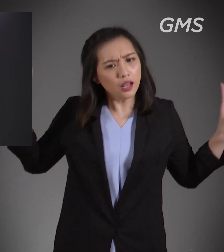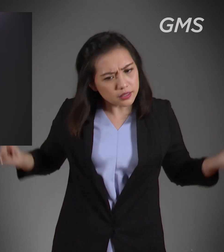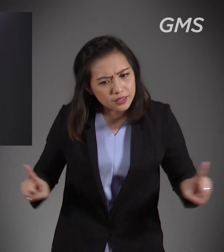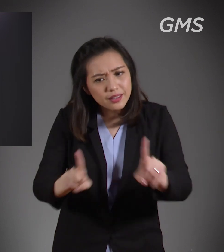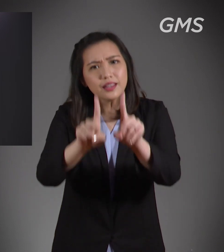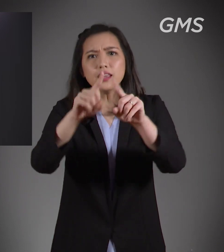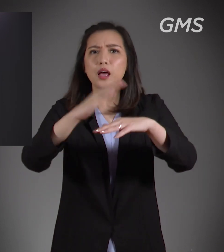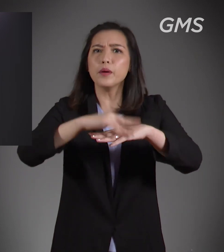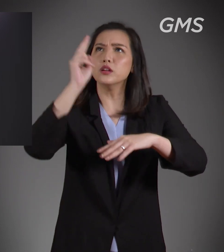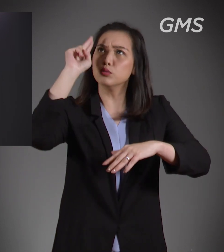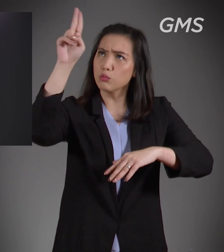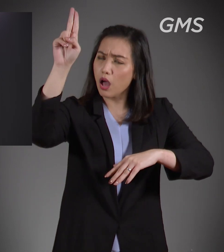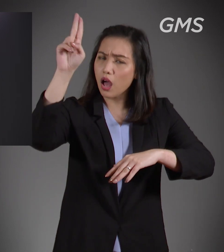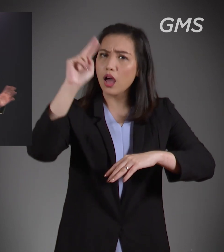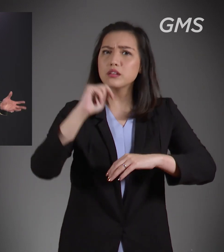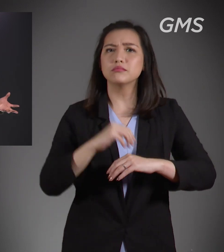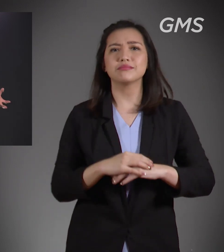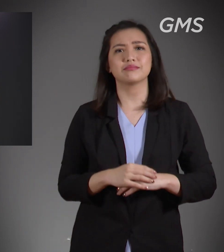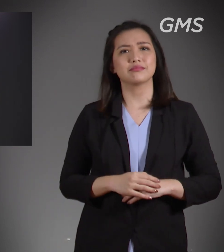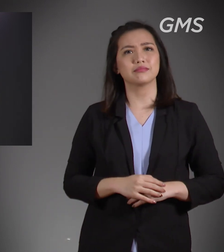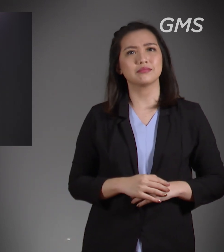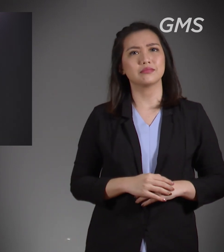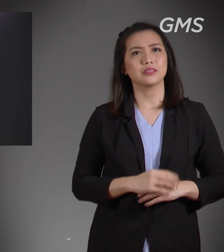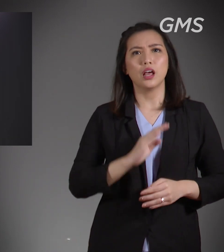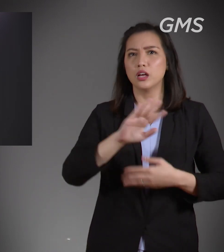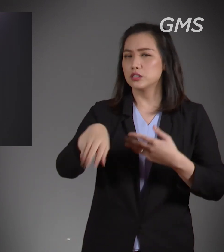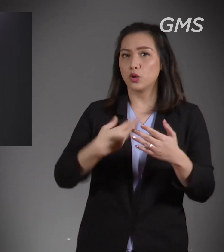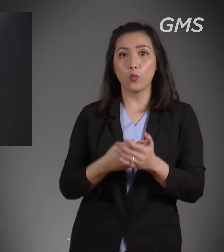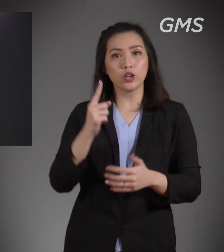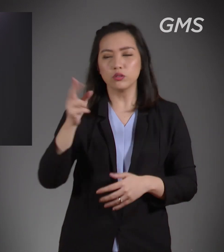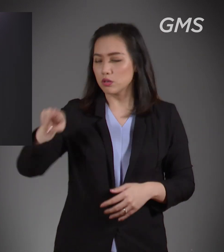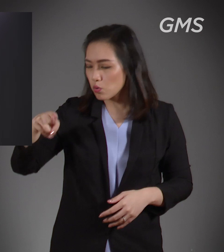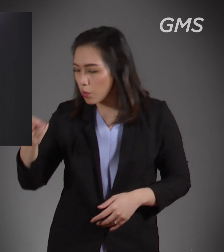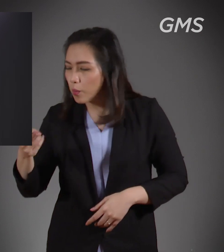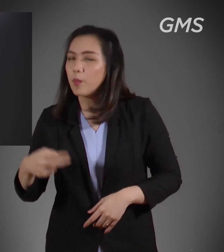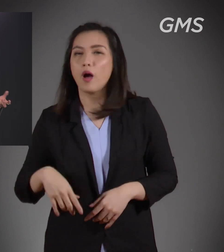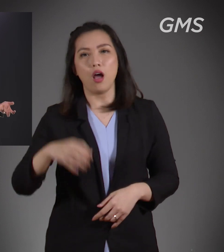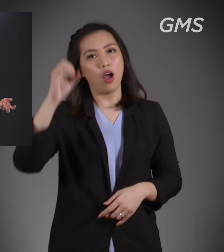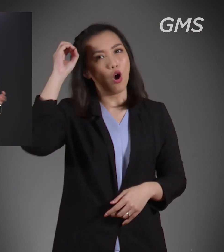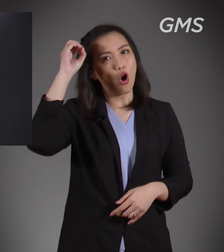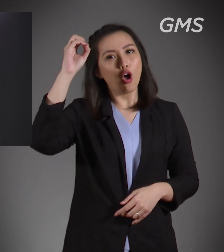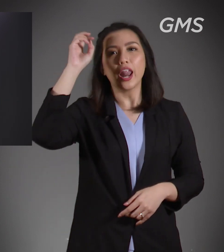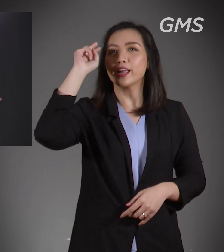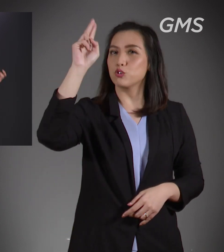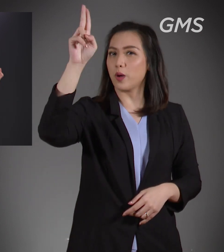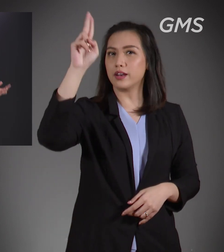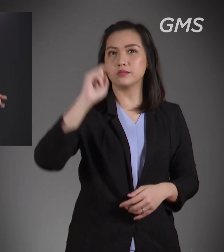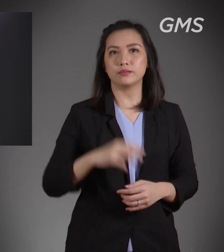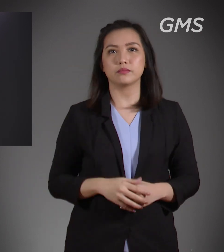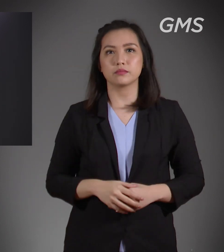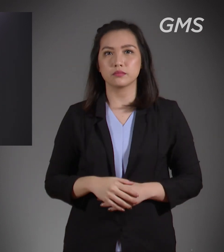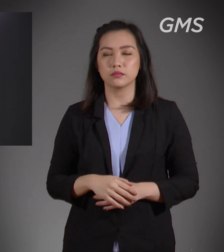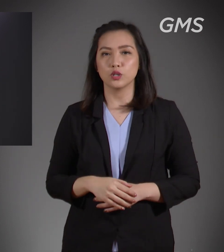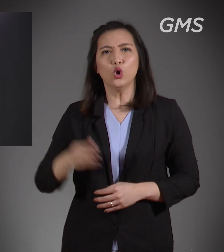Itu alasan sesungguhnya. Semua kenapa kok diputar balikan? Apa yang baik dan benar sekarang jadi